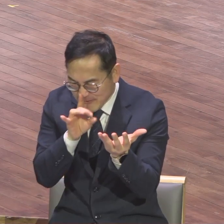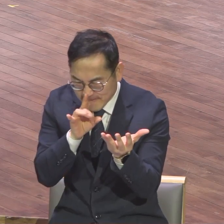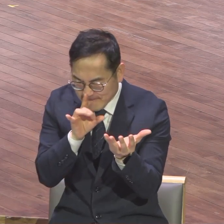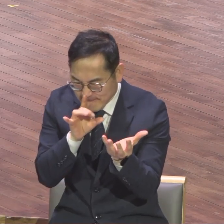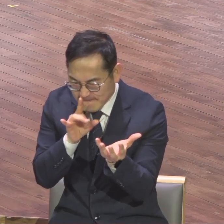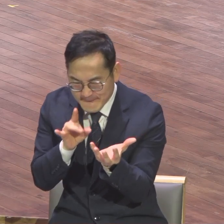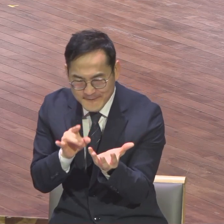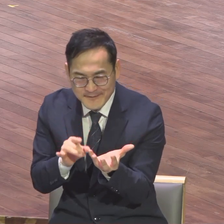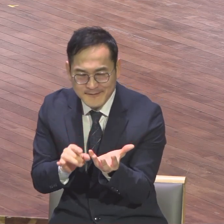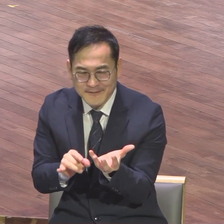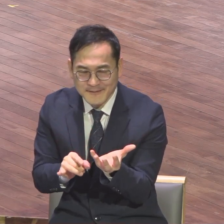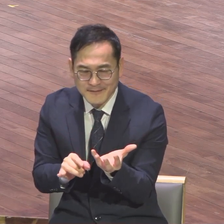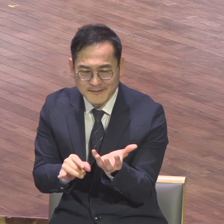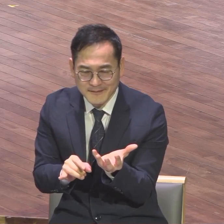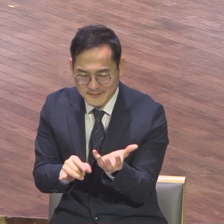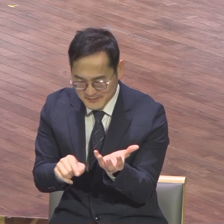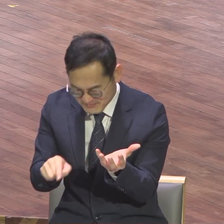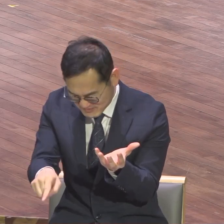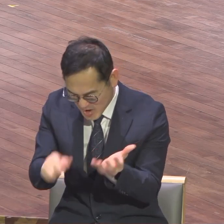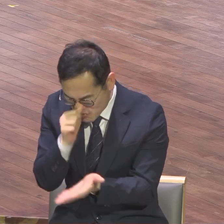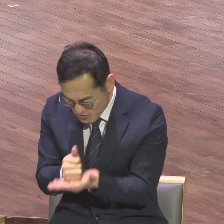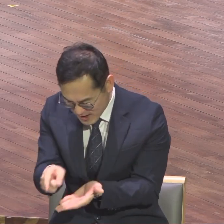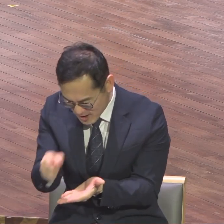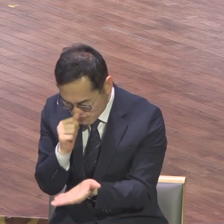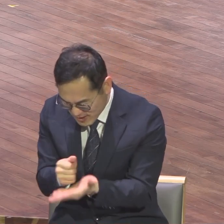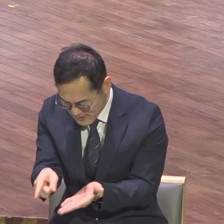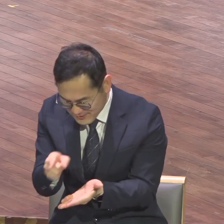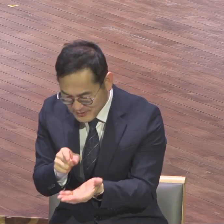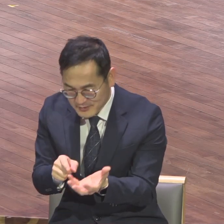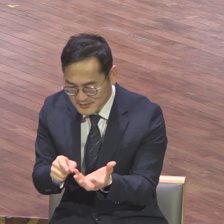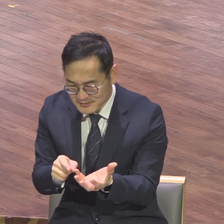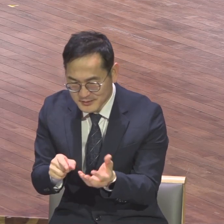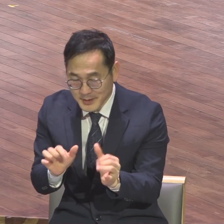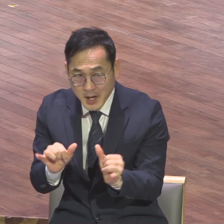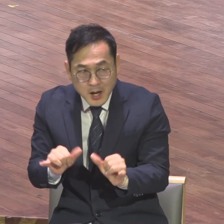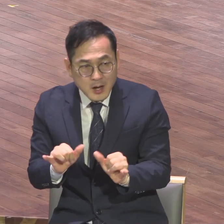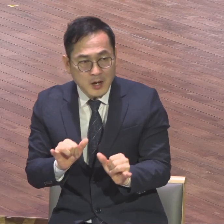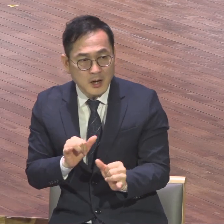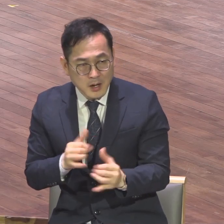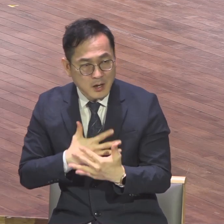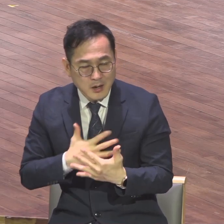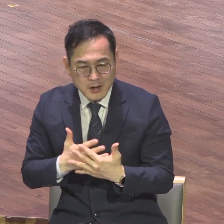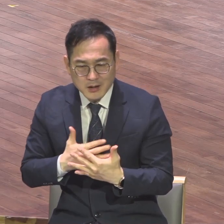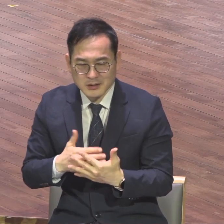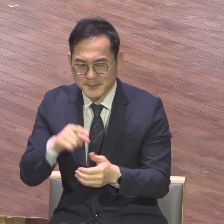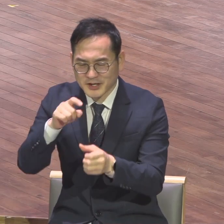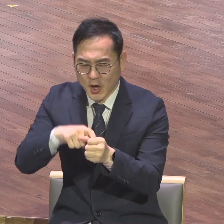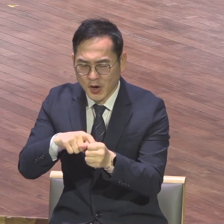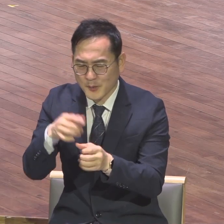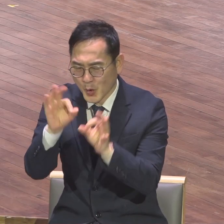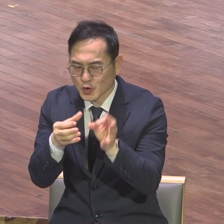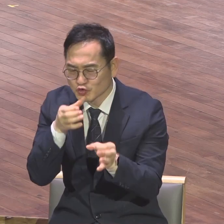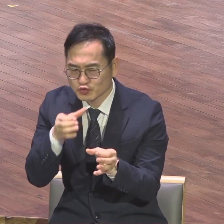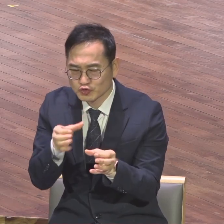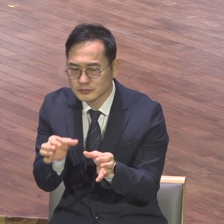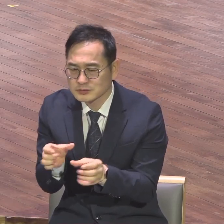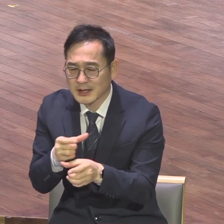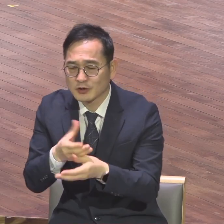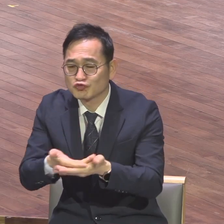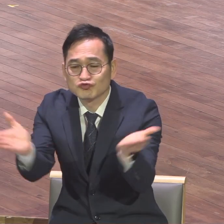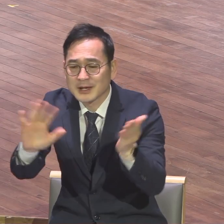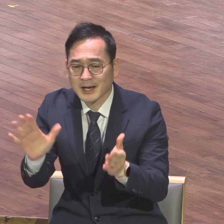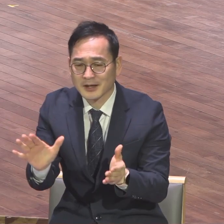흘리거나 떨어뜨려서 불경제를 지을까봐 두려워할 정도. 그래서 떡과 포도주를 함부로 돌리지